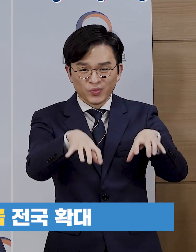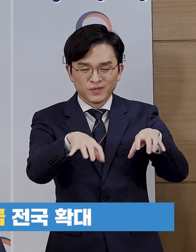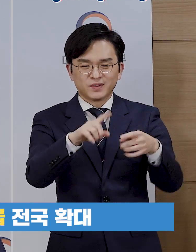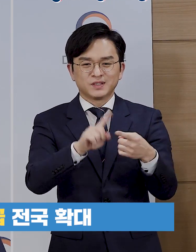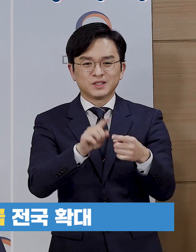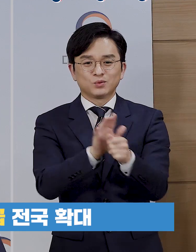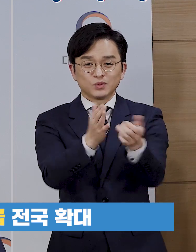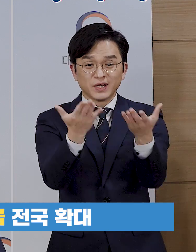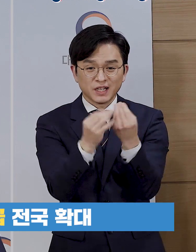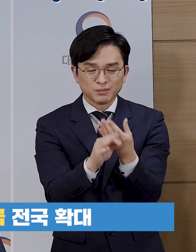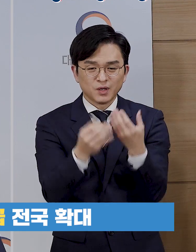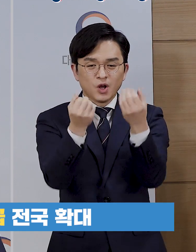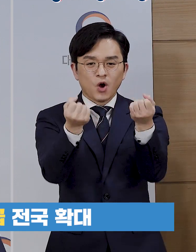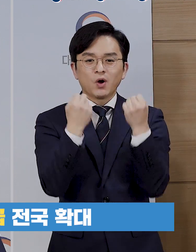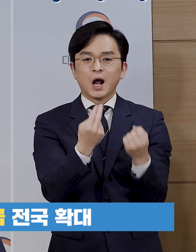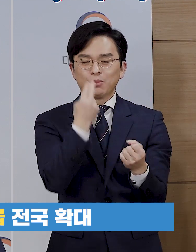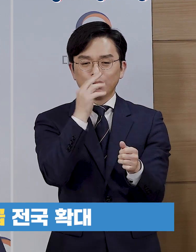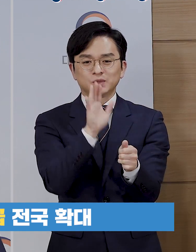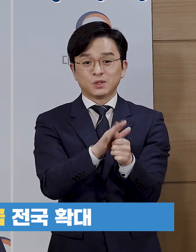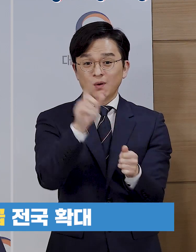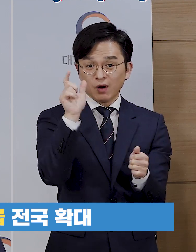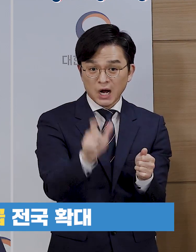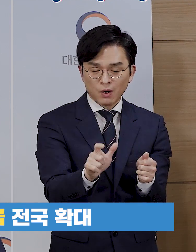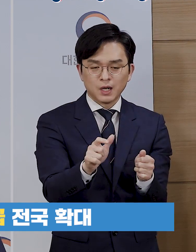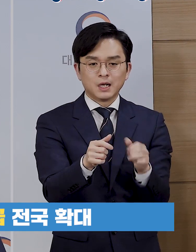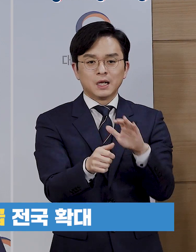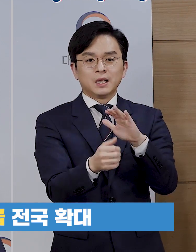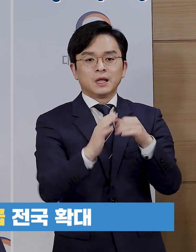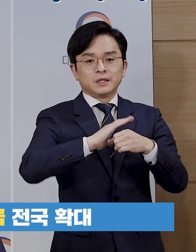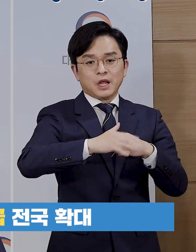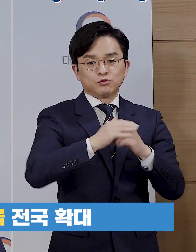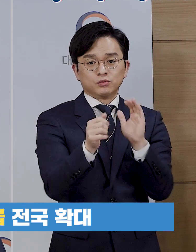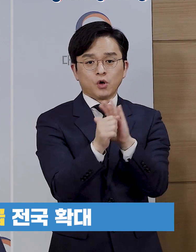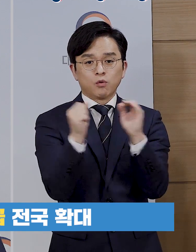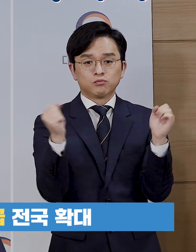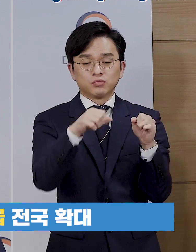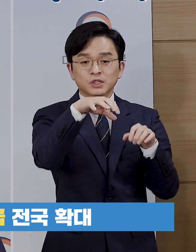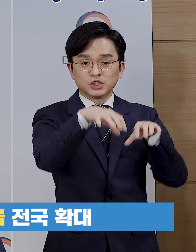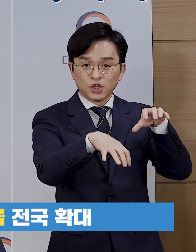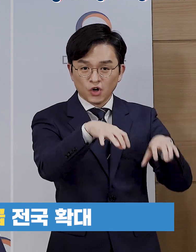계획입니다. 우선 건강보험의 지원을 강화하여 대구,